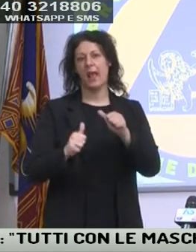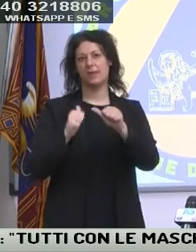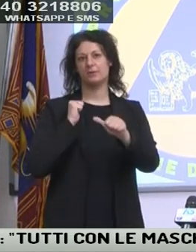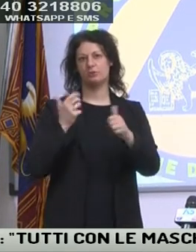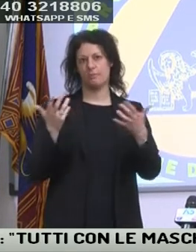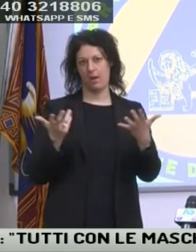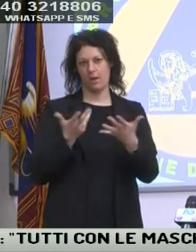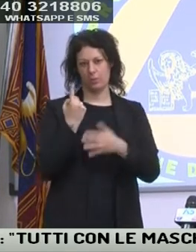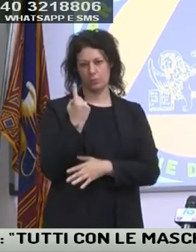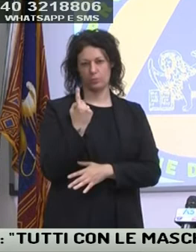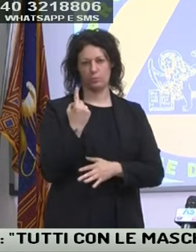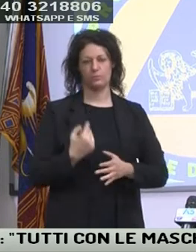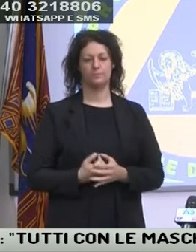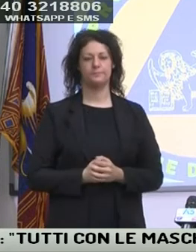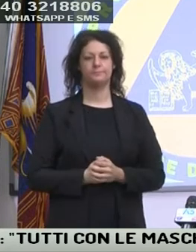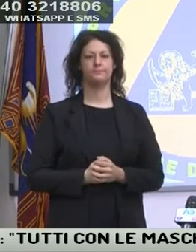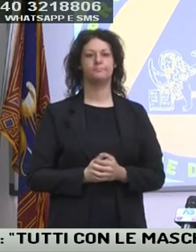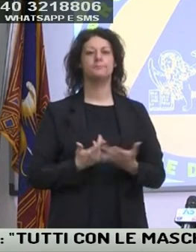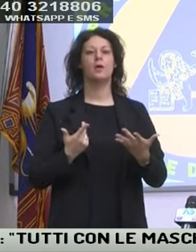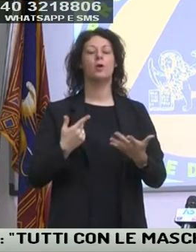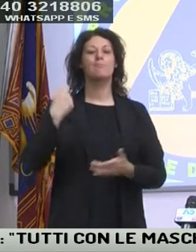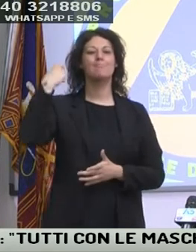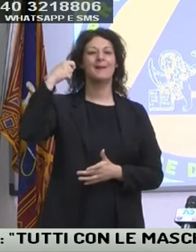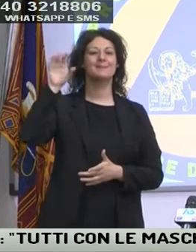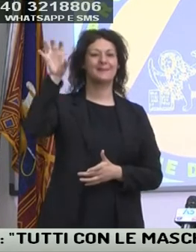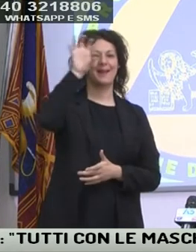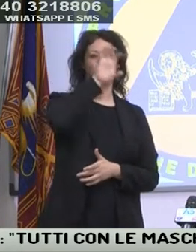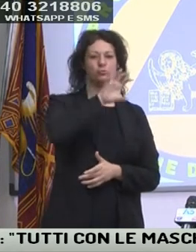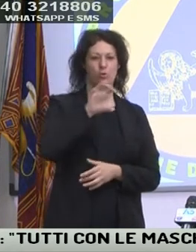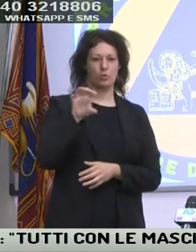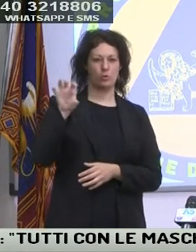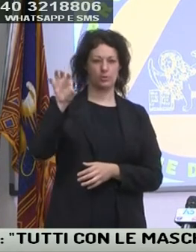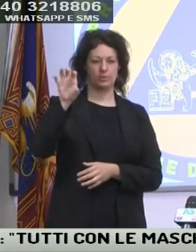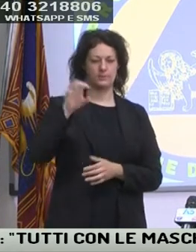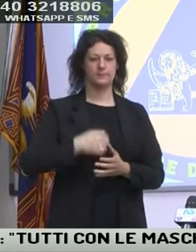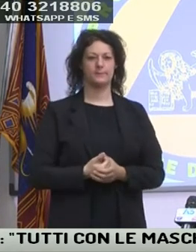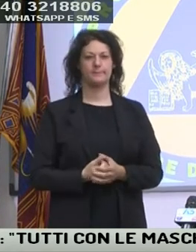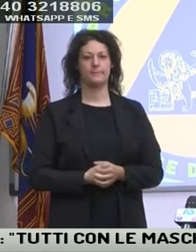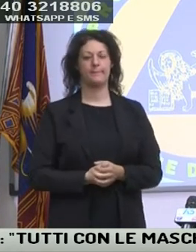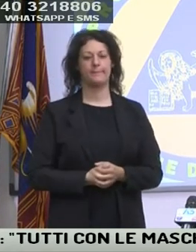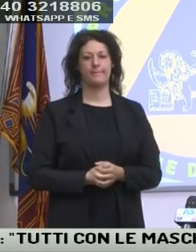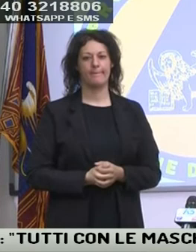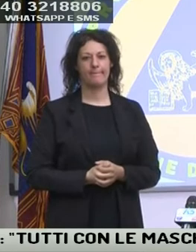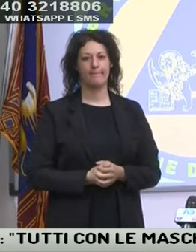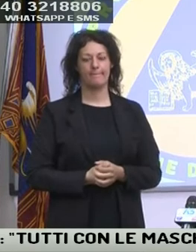cosa. Noi come governatori abbiamo sottolineato